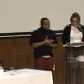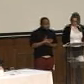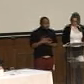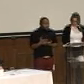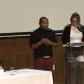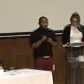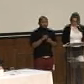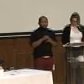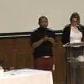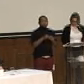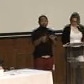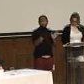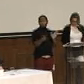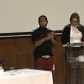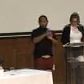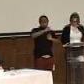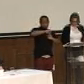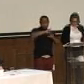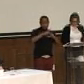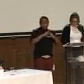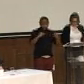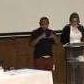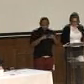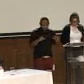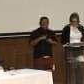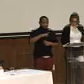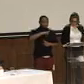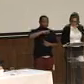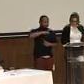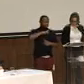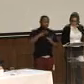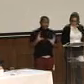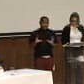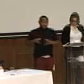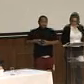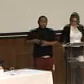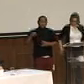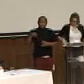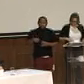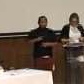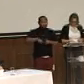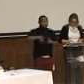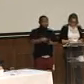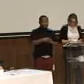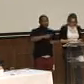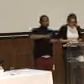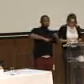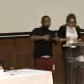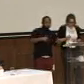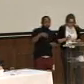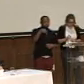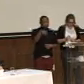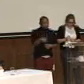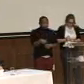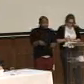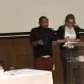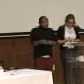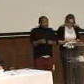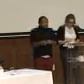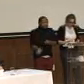educação à distância do Instituto Federal de Brasília, com equipes do Instituto Federal de Brasília, material do Instituto Federal de Brasília e